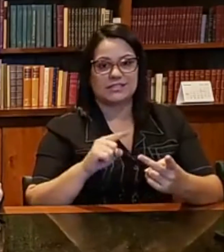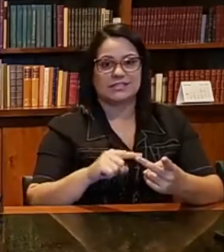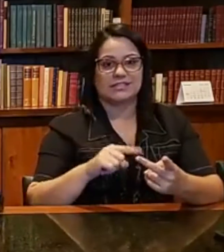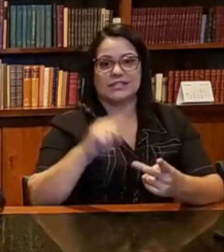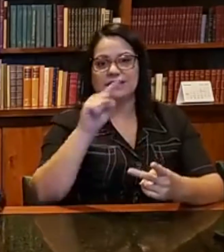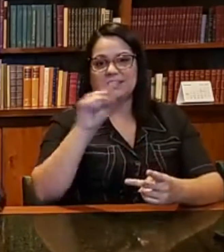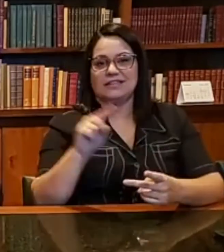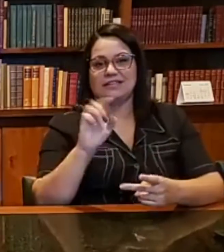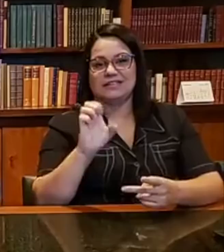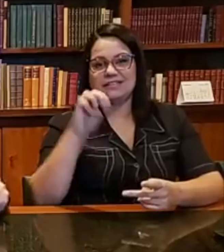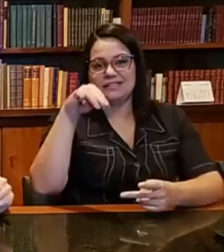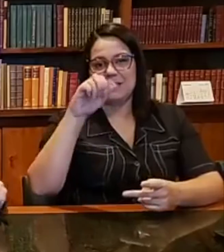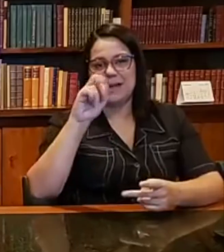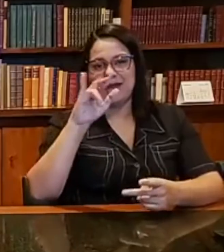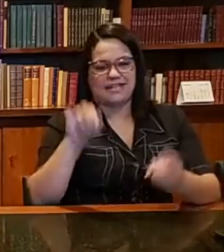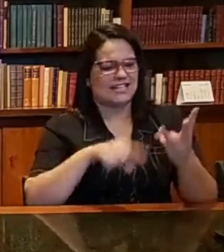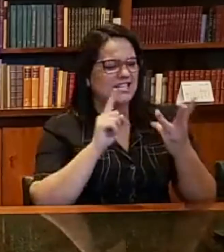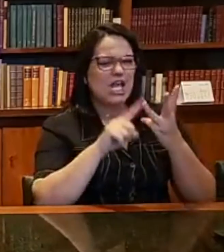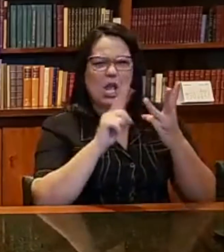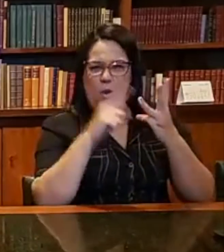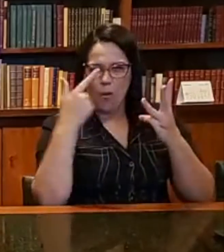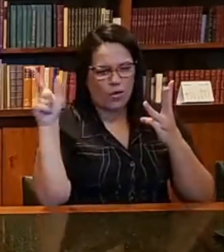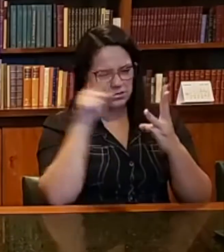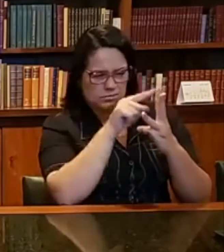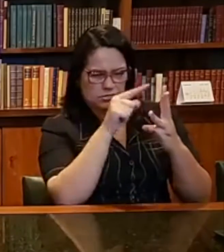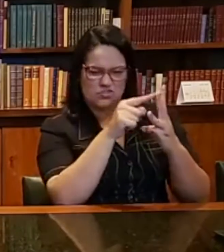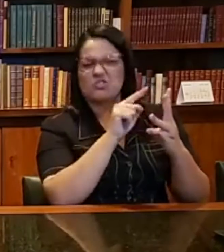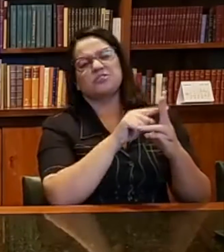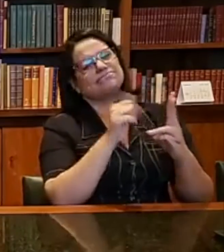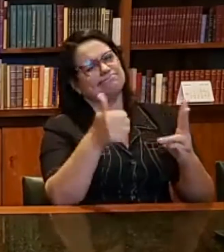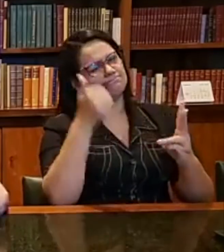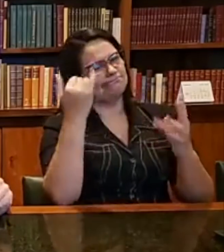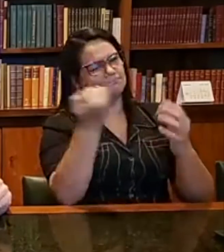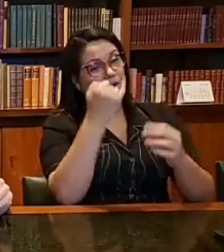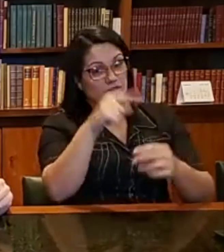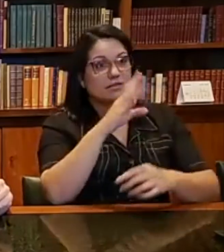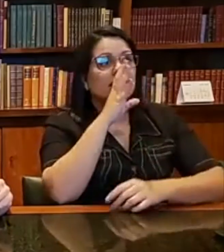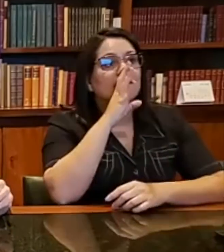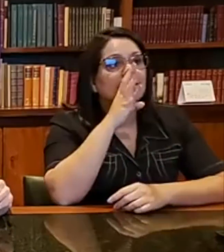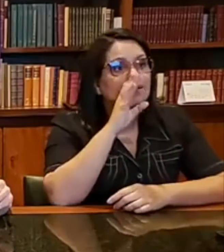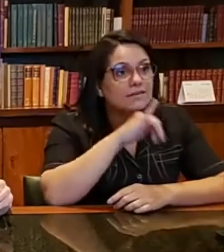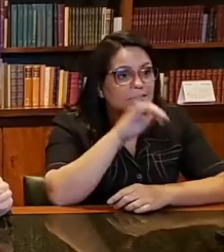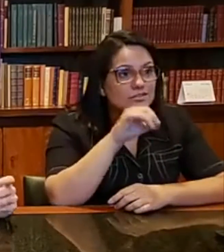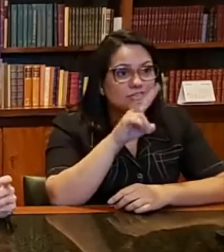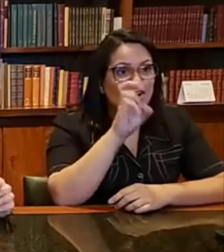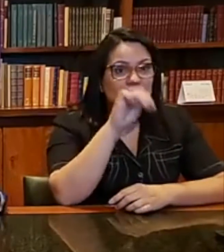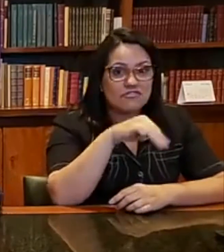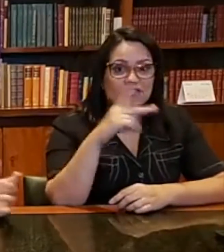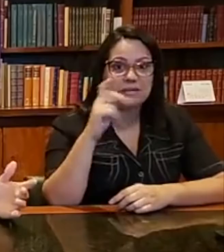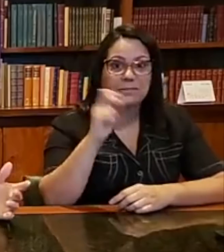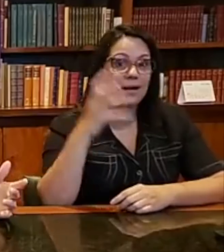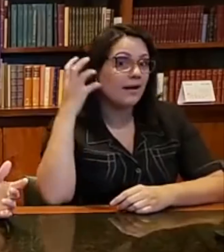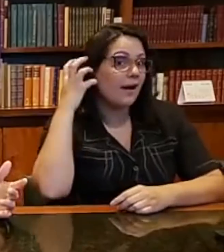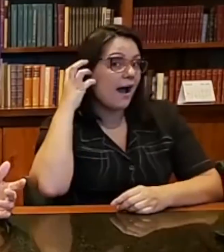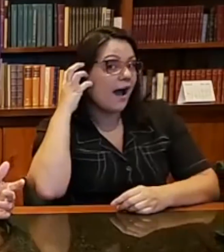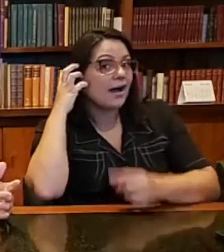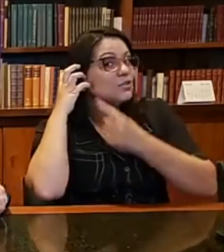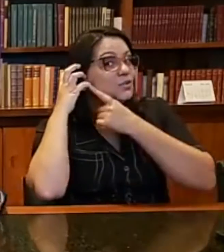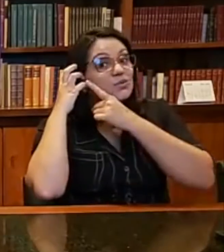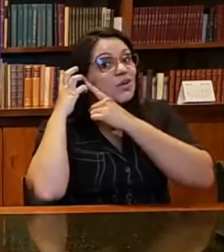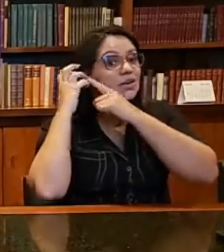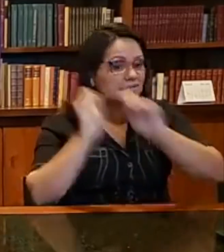esqueci o nome dele aqui. Mas o Augusto Nunes e Zé Maria, não tem preço aí. Vamos assistir a Jovem Pan. É a rádio que virou televisão.